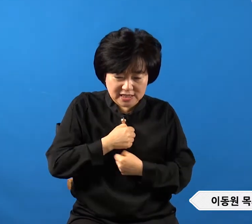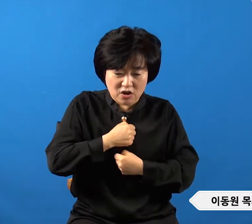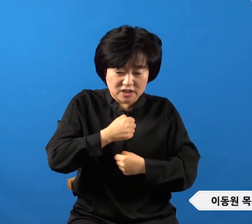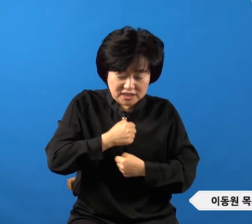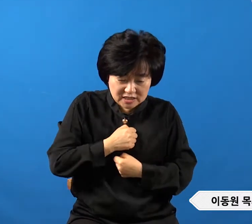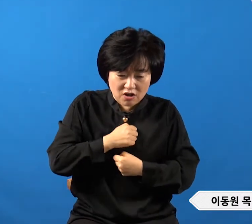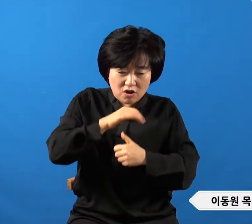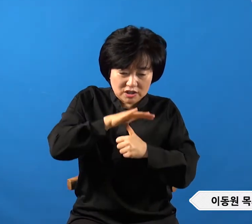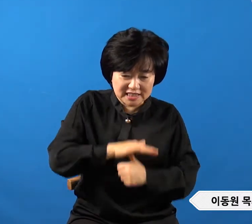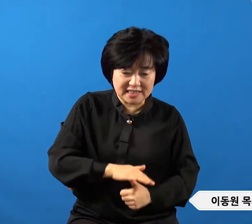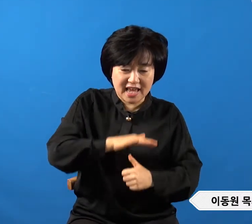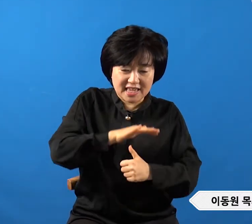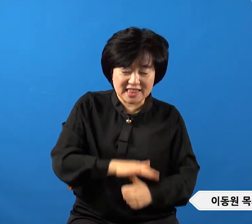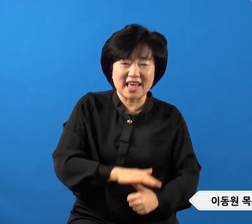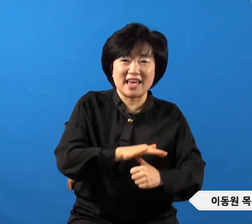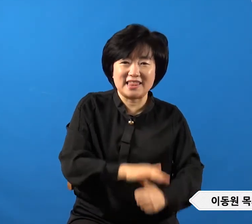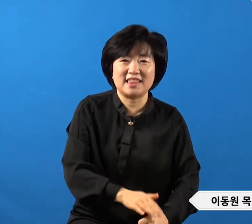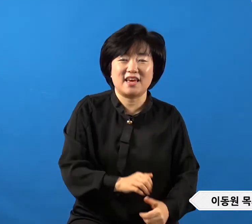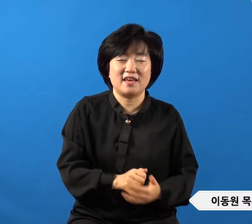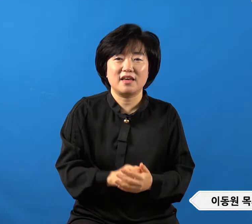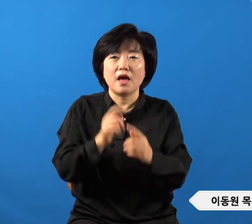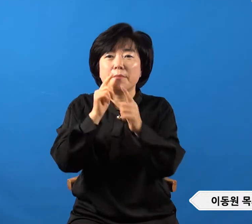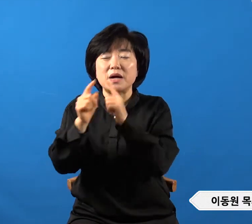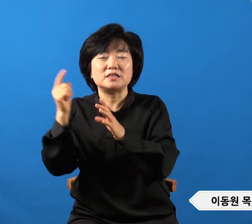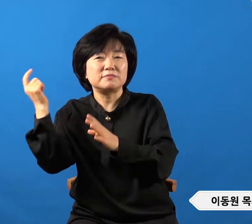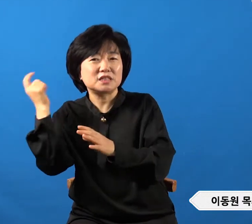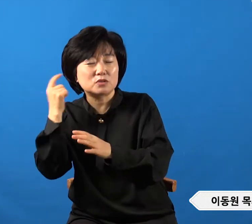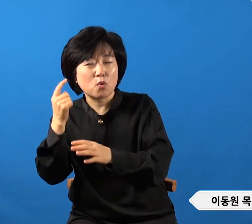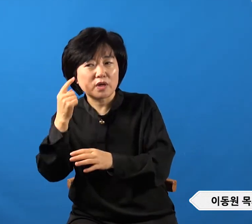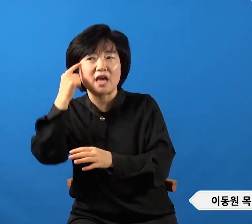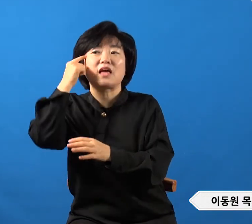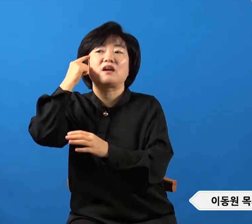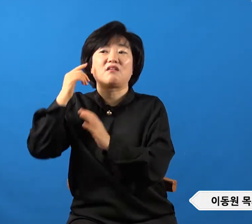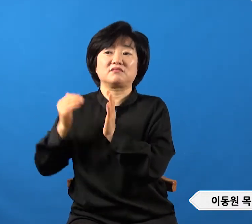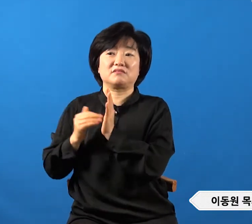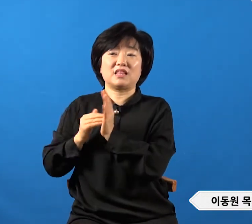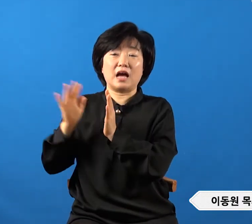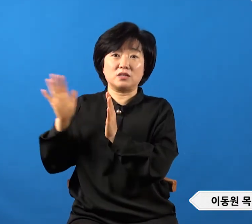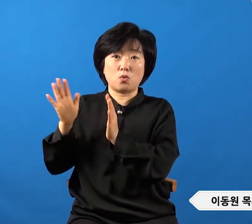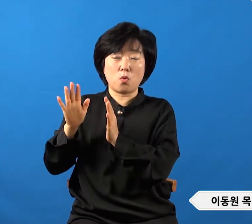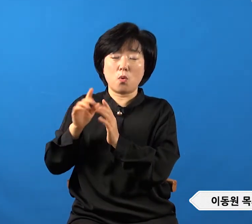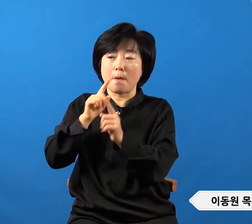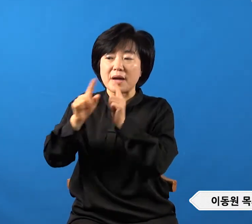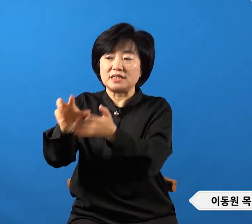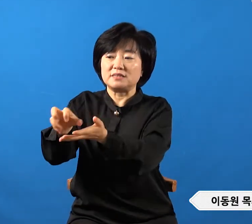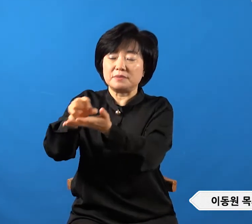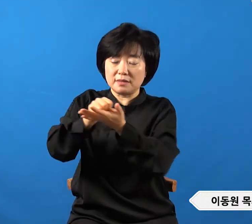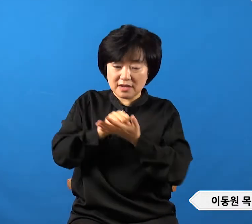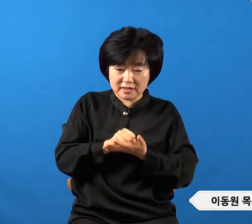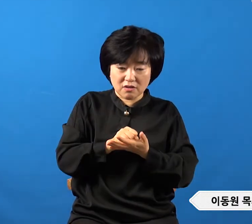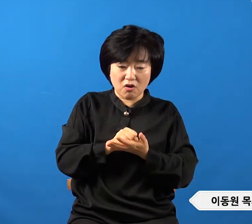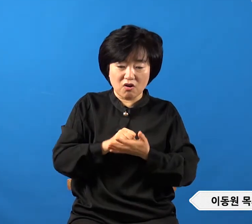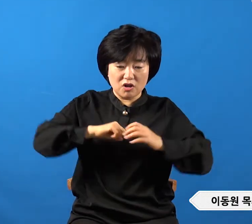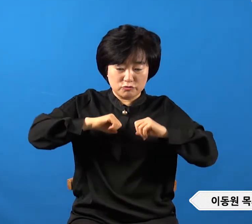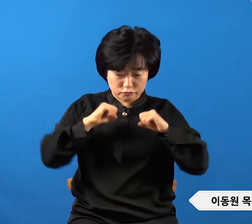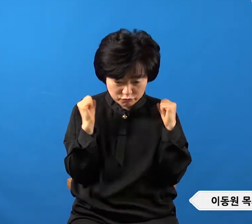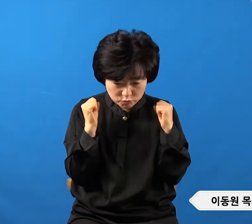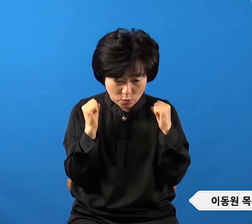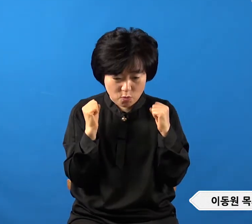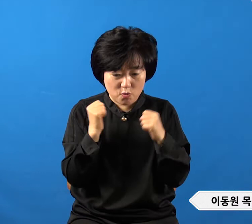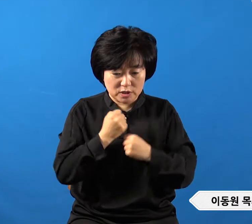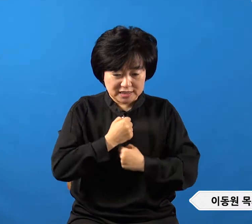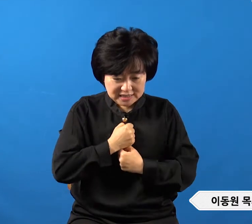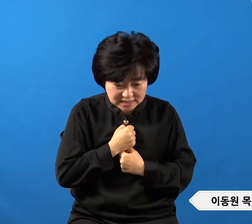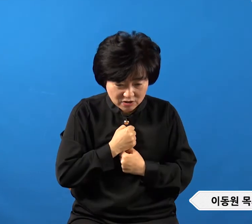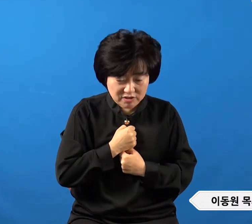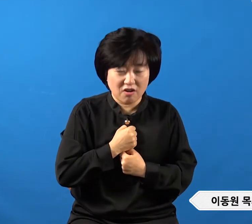순종한다. 다시 말하면 말씀을 듣고 깨달을 뿐만 아니라 우리의 삶 속에 이 말씀을 적용하고 순종함으로써